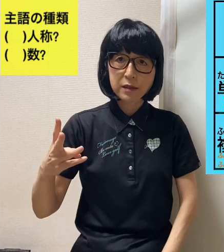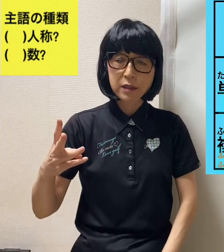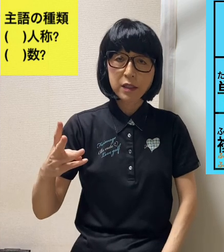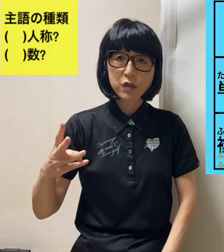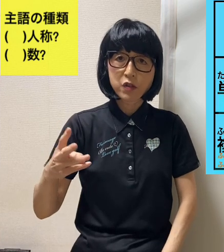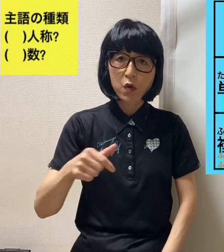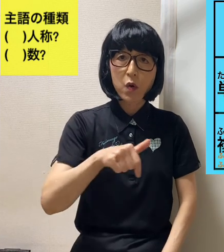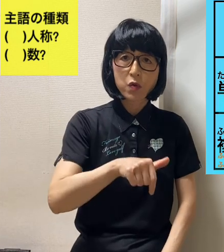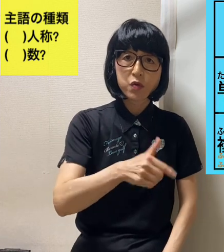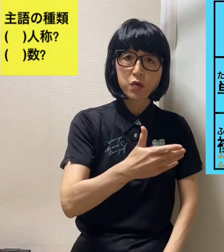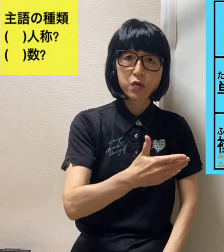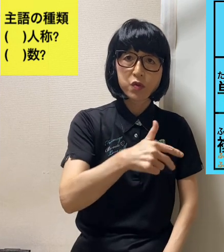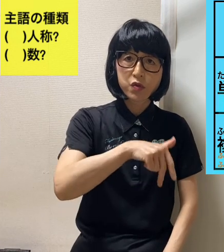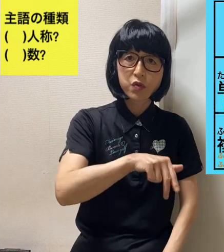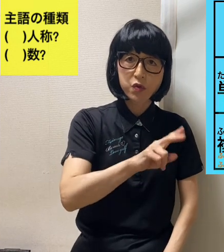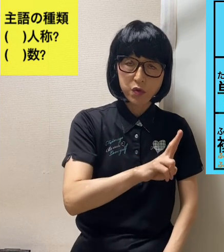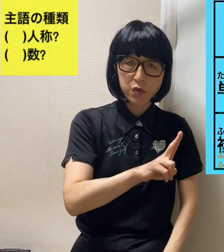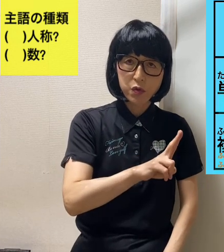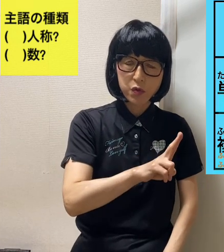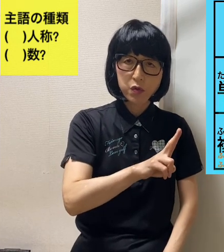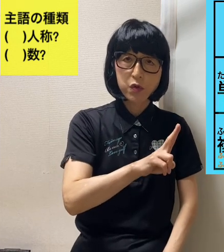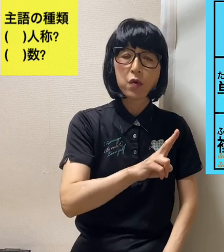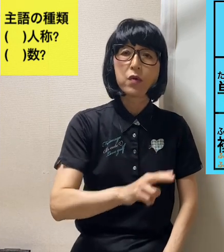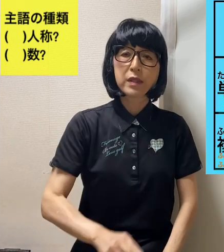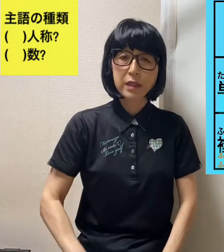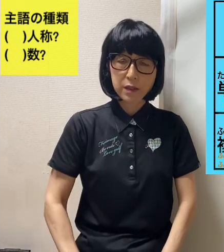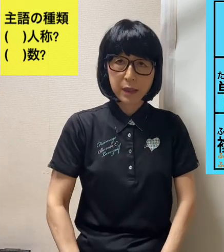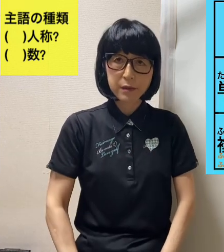三人称、複数です。